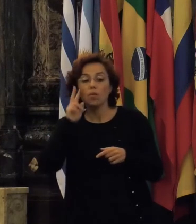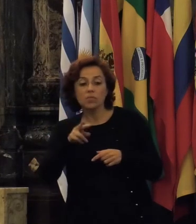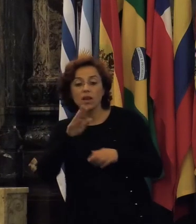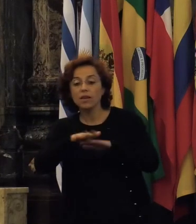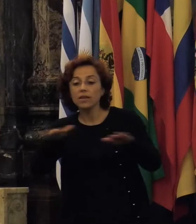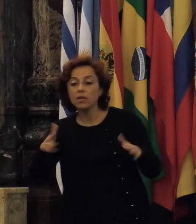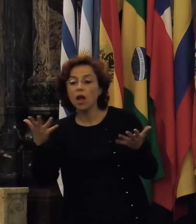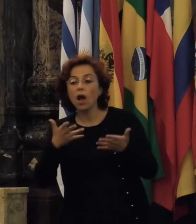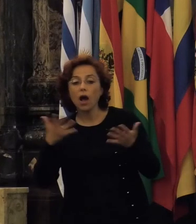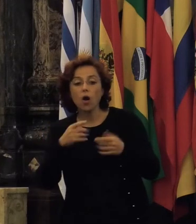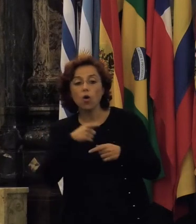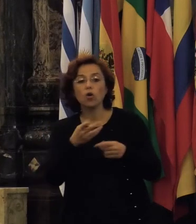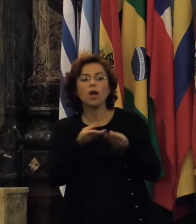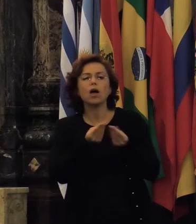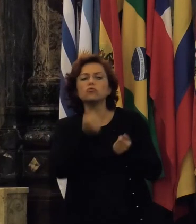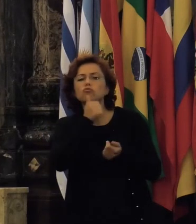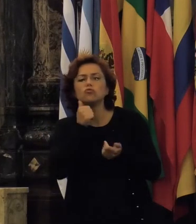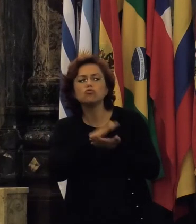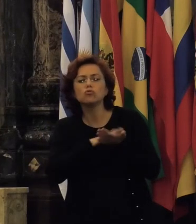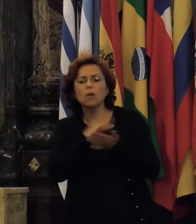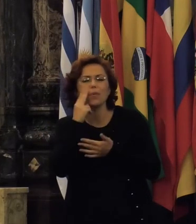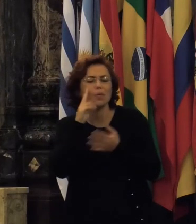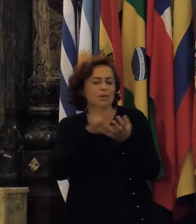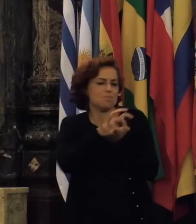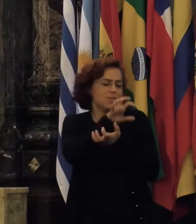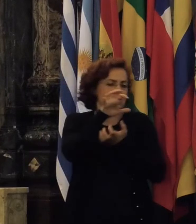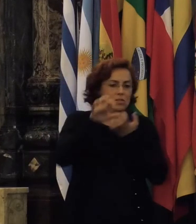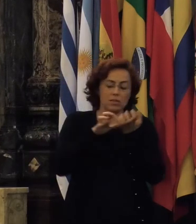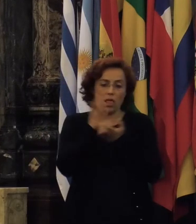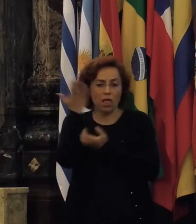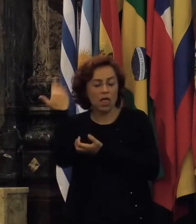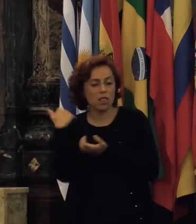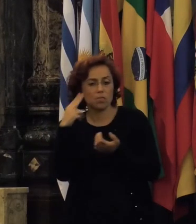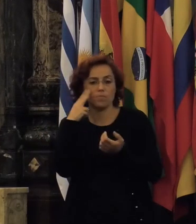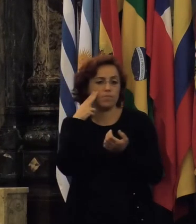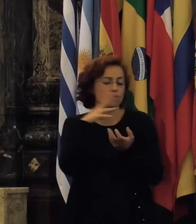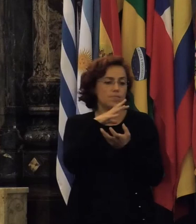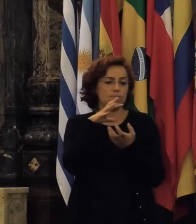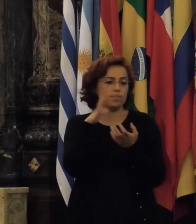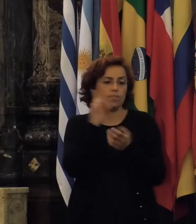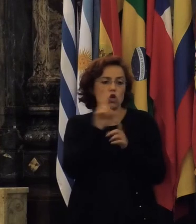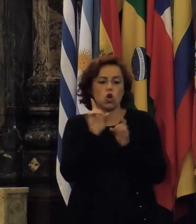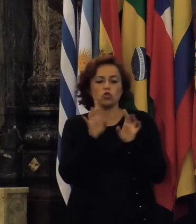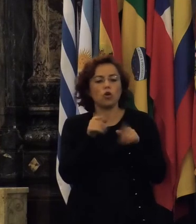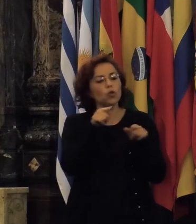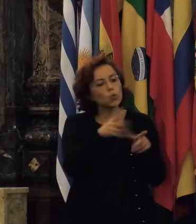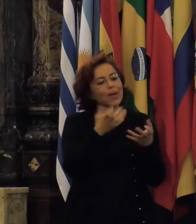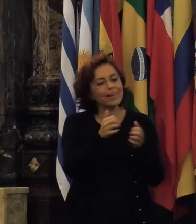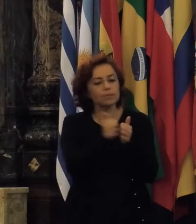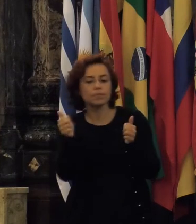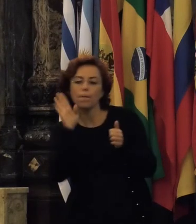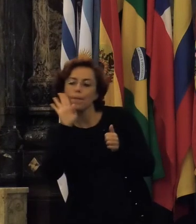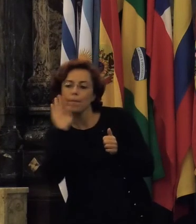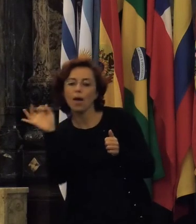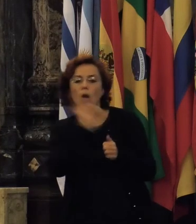están llamados a dirimir problemas complejísimos, que ya no son solamente, ¿sí? Querés estar con mamá o con